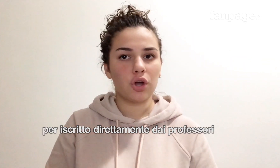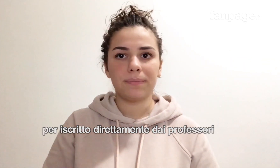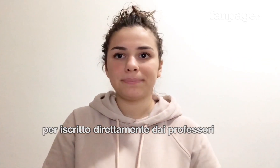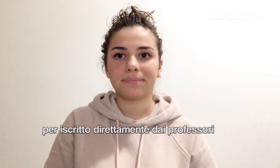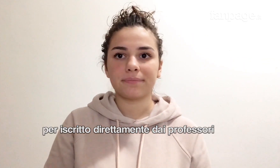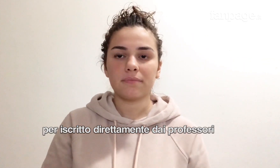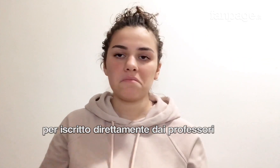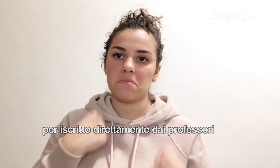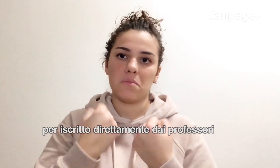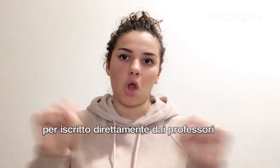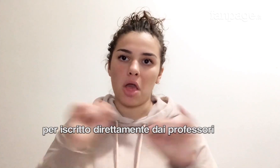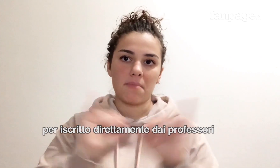direttamente dai professori.